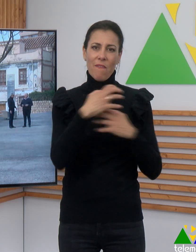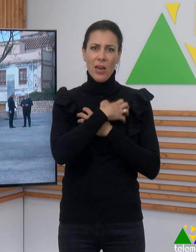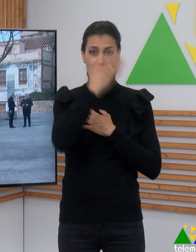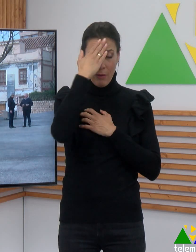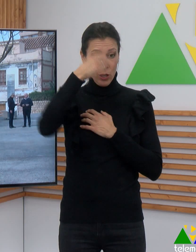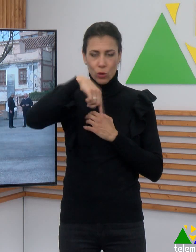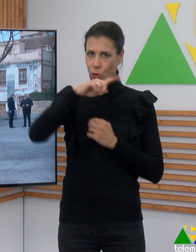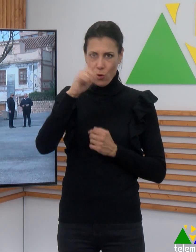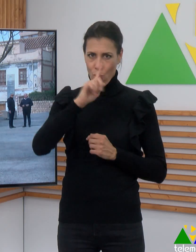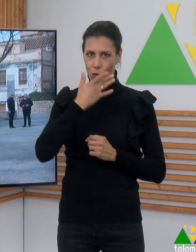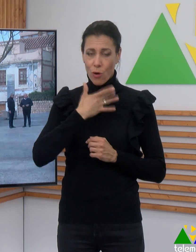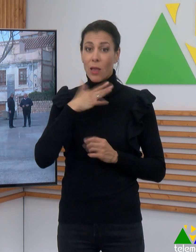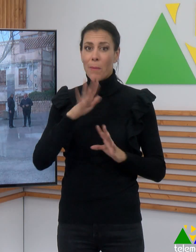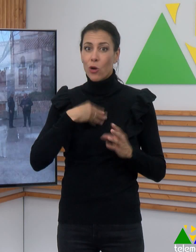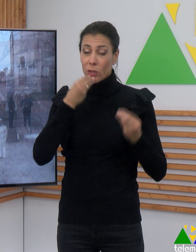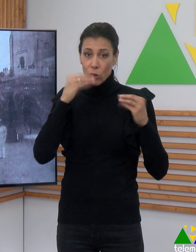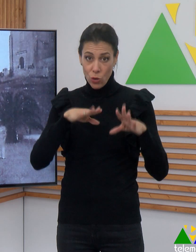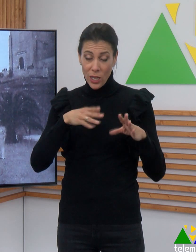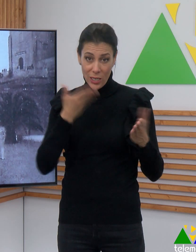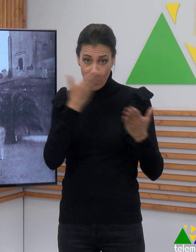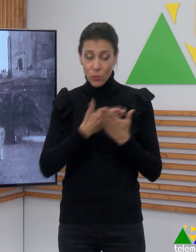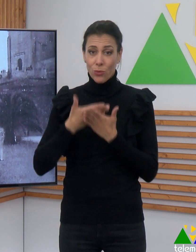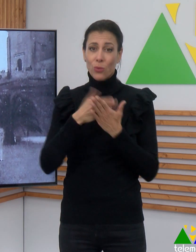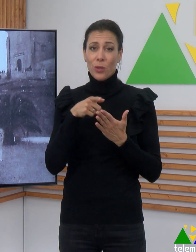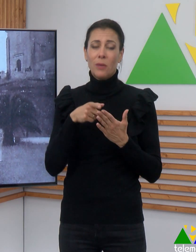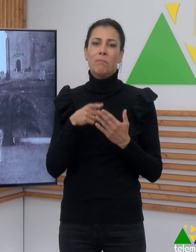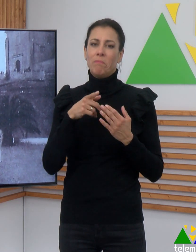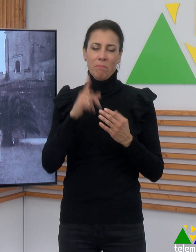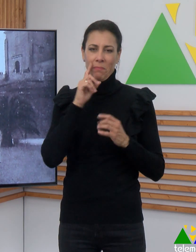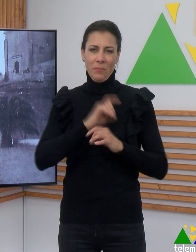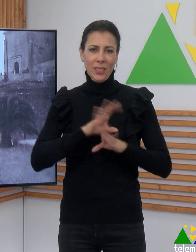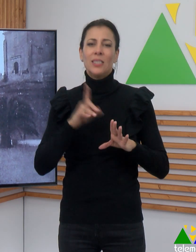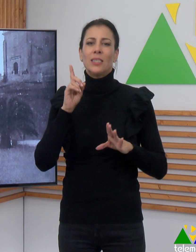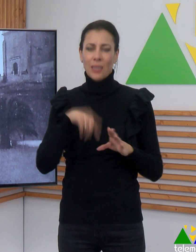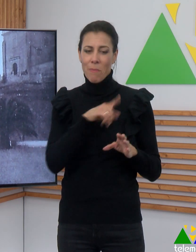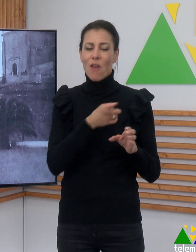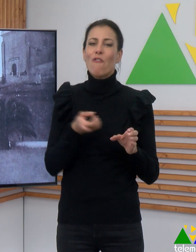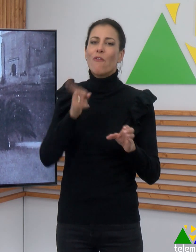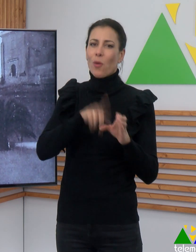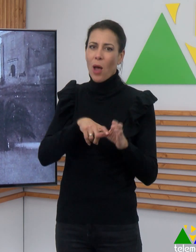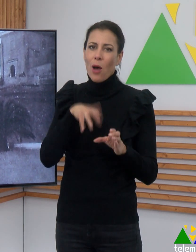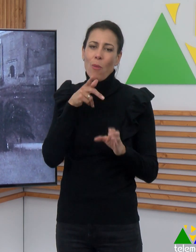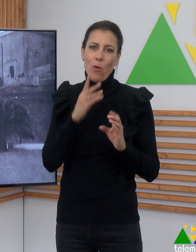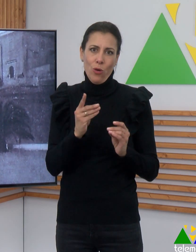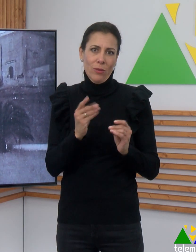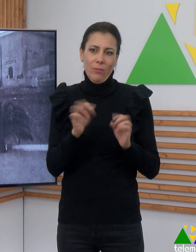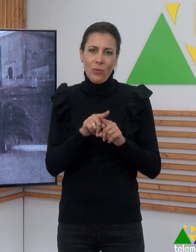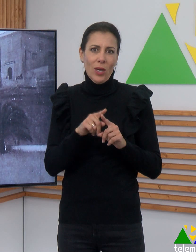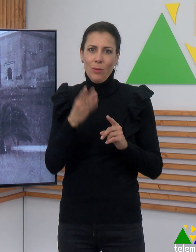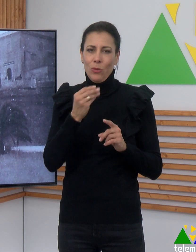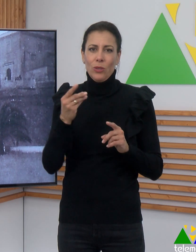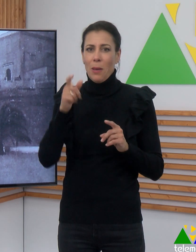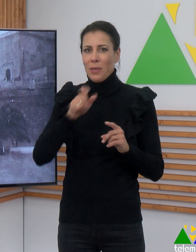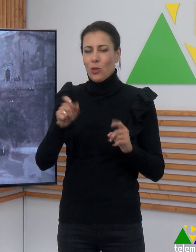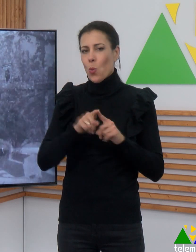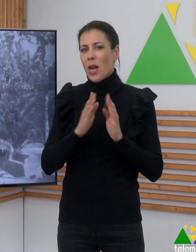gente, que ha estudiado Domingo López, y que evidentemente pues también formó parte de las creencias motrileñas. En Motril también era un pueblo volcado